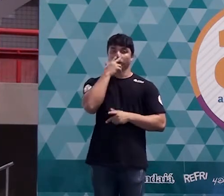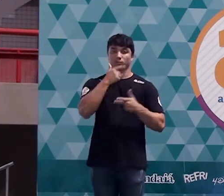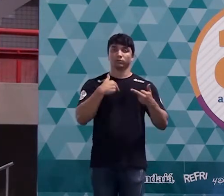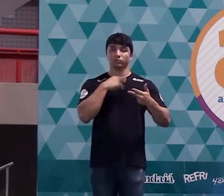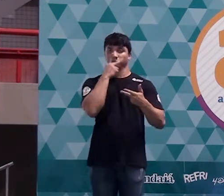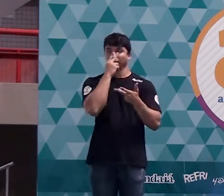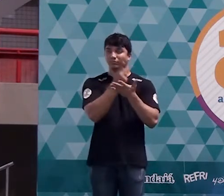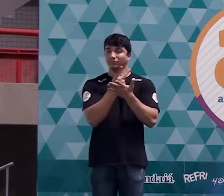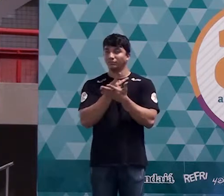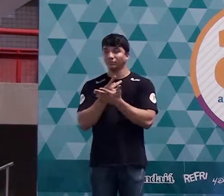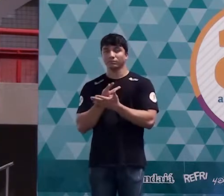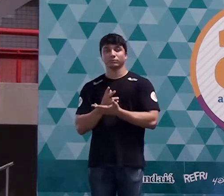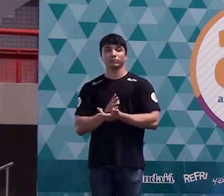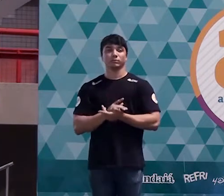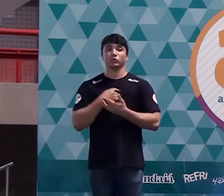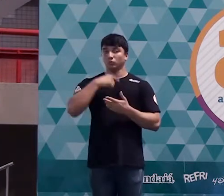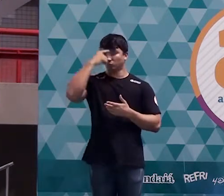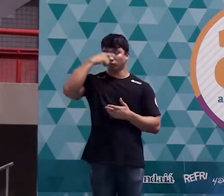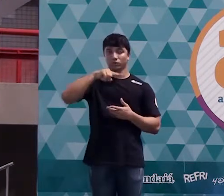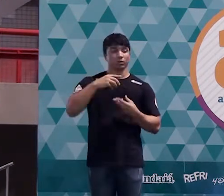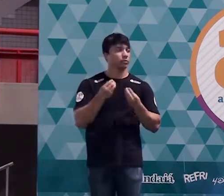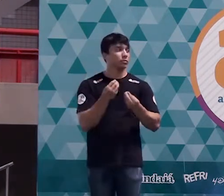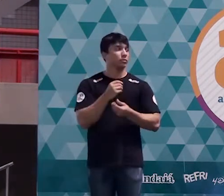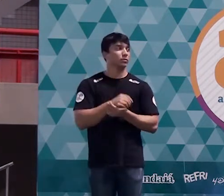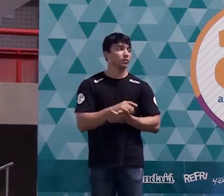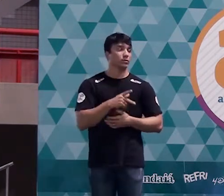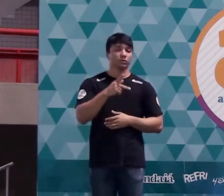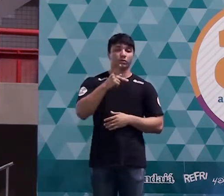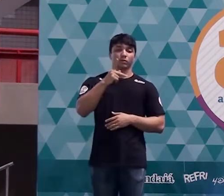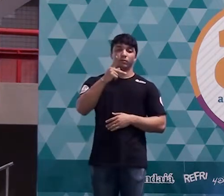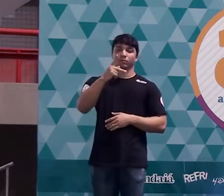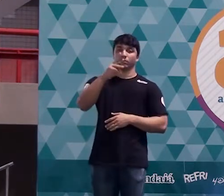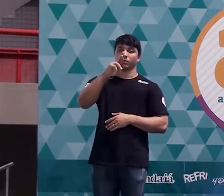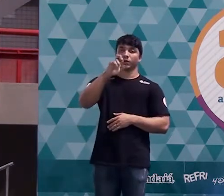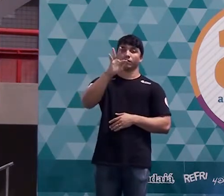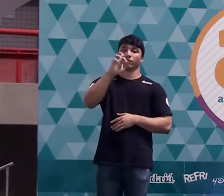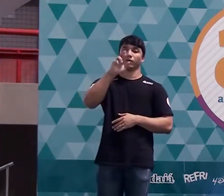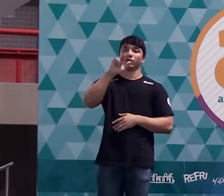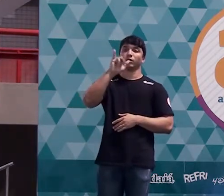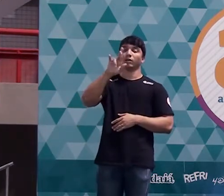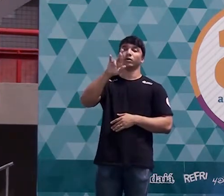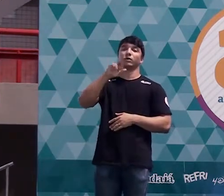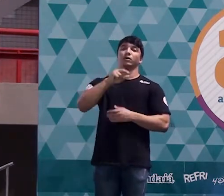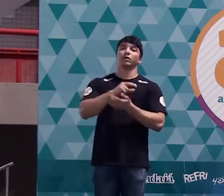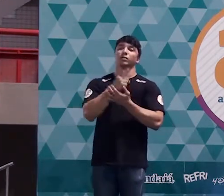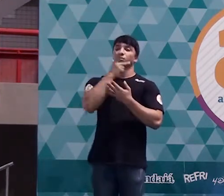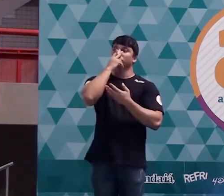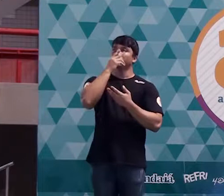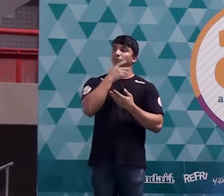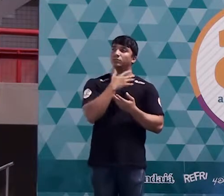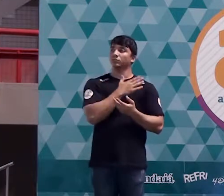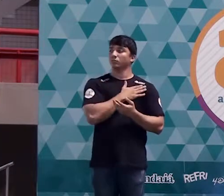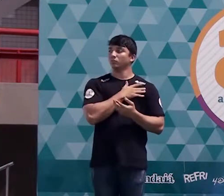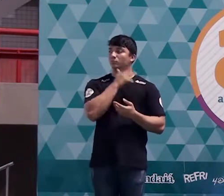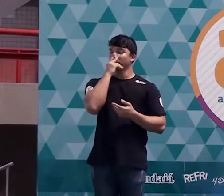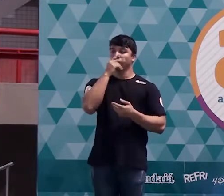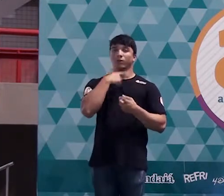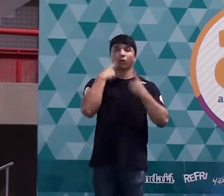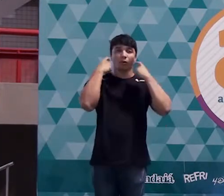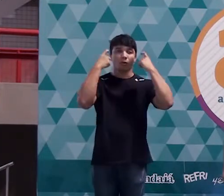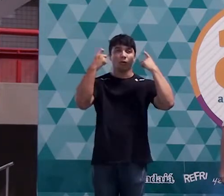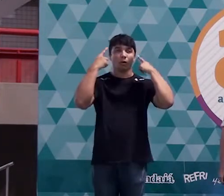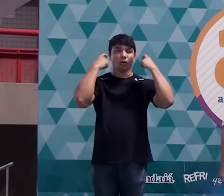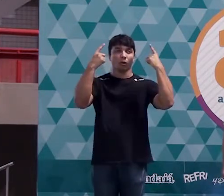sem saber? E quando usam o verbo preferir, pense numa pessoa. Pense aí numa pessoa que você conhece que é muito zoadenta, faz